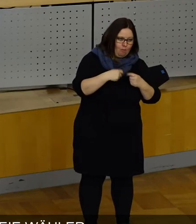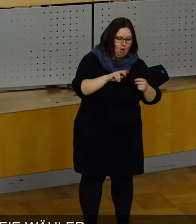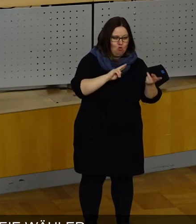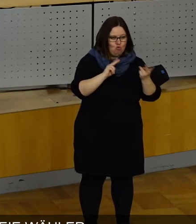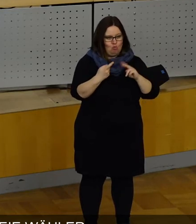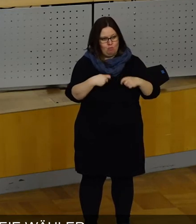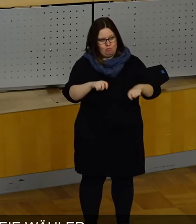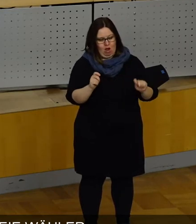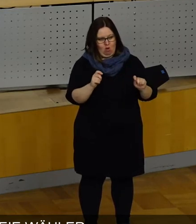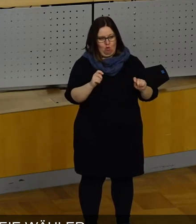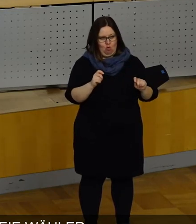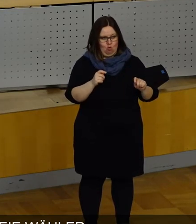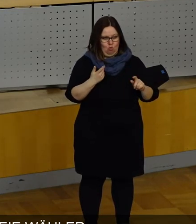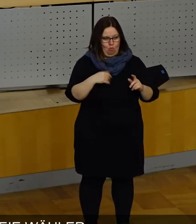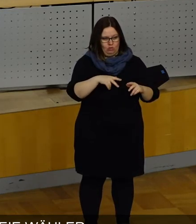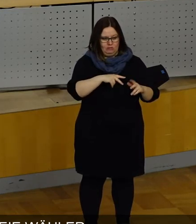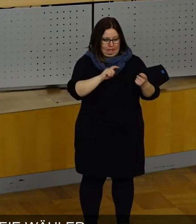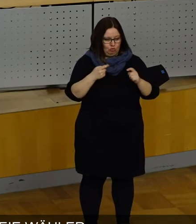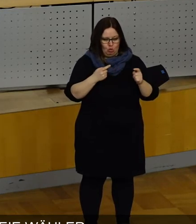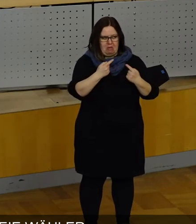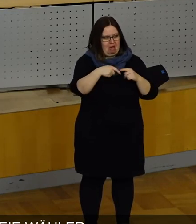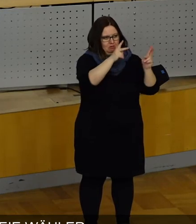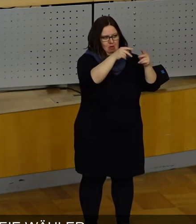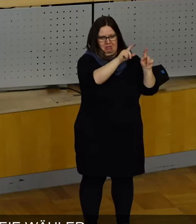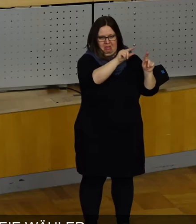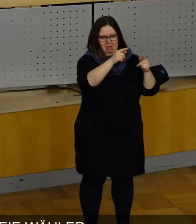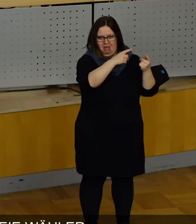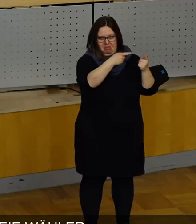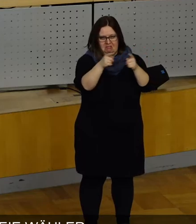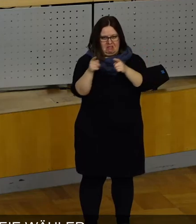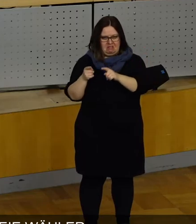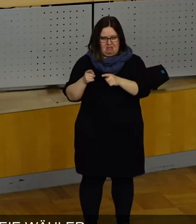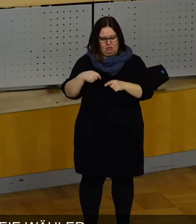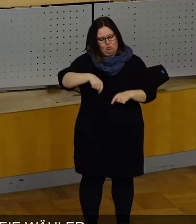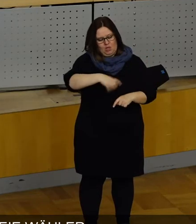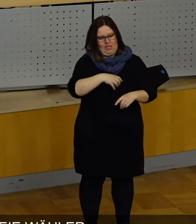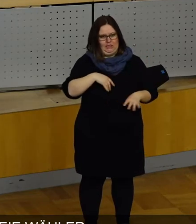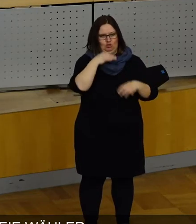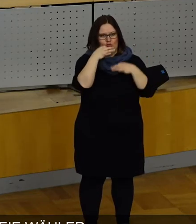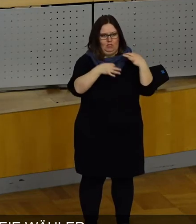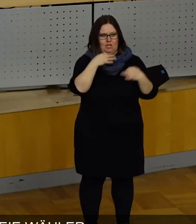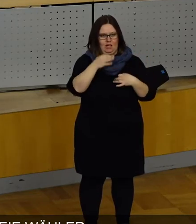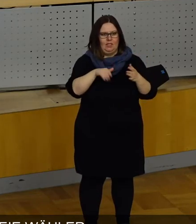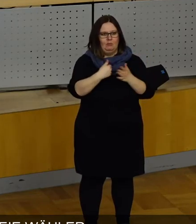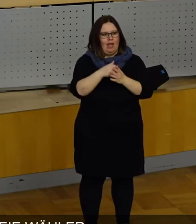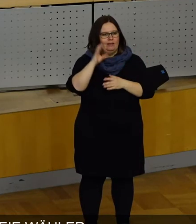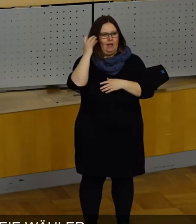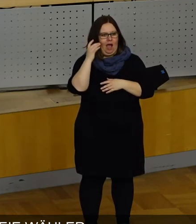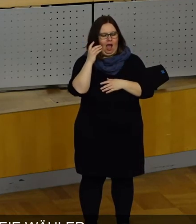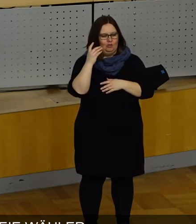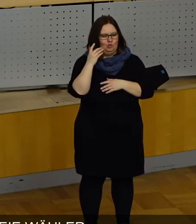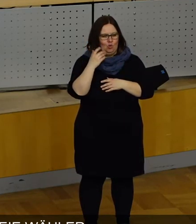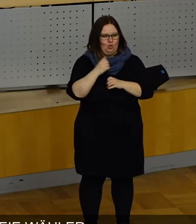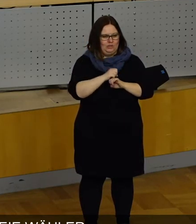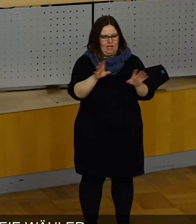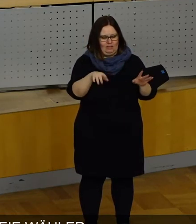Umbauten solch tiefgreifende Diskussionen. Es gibt in Dresden einen regionalen Radiosender, der sagt, wir lieben